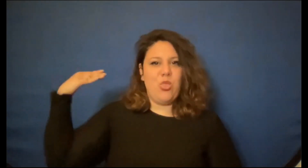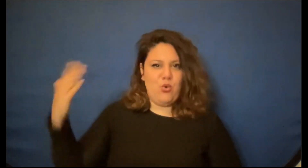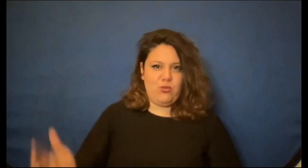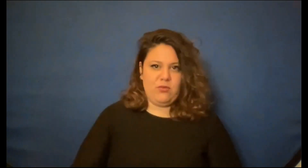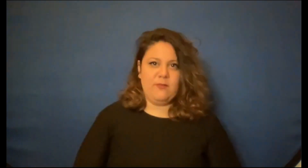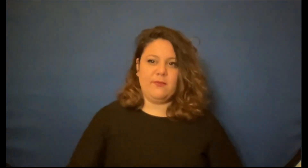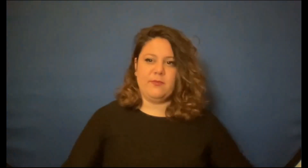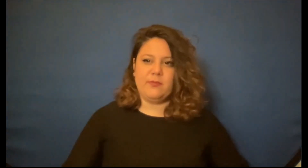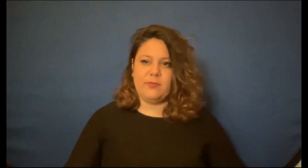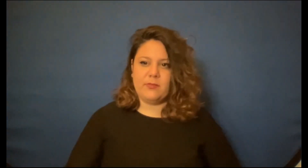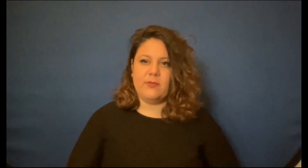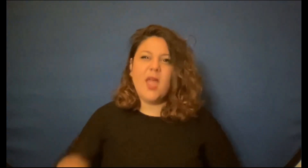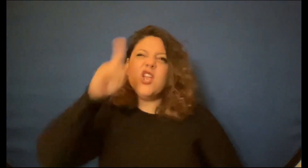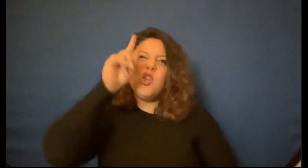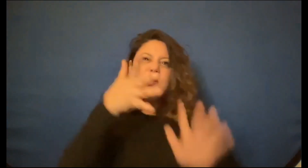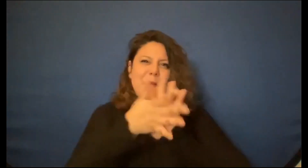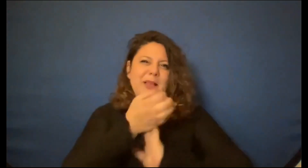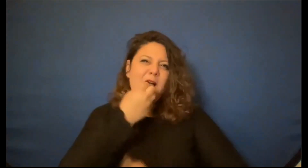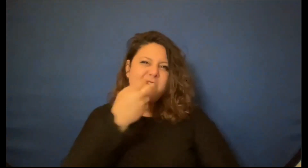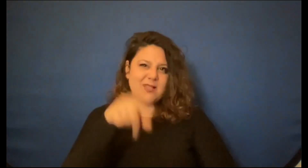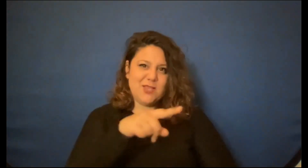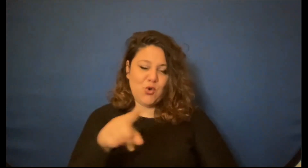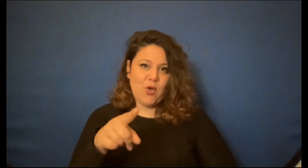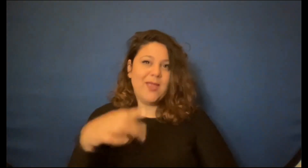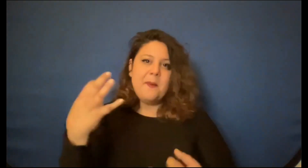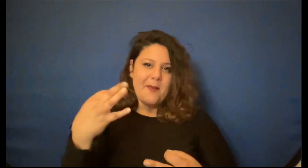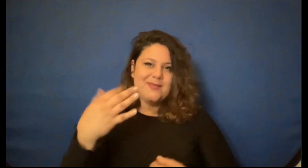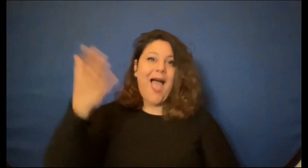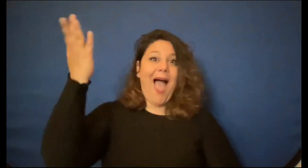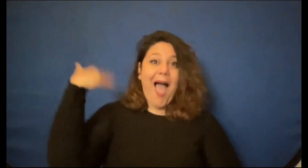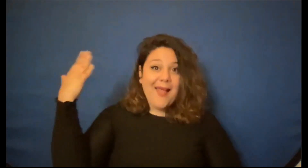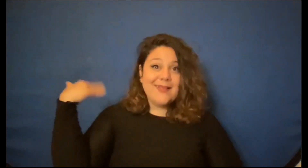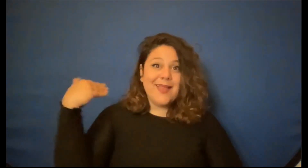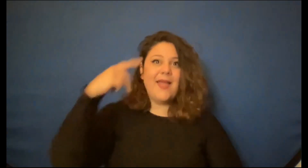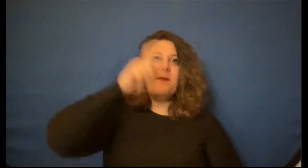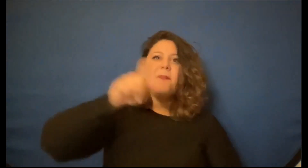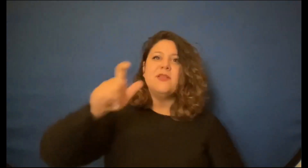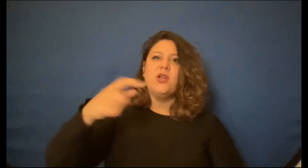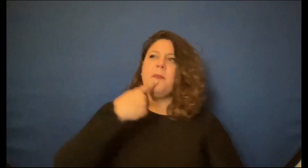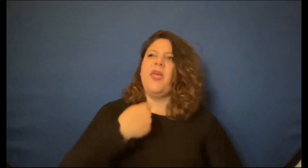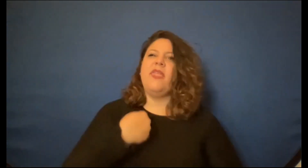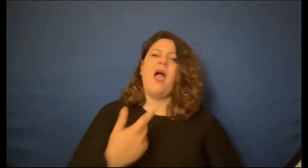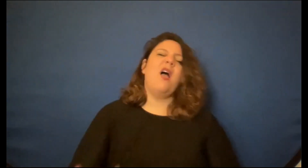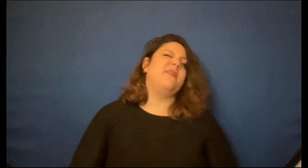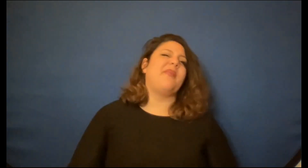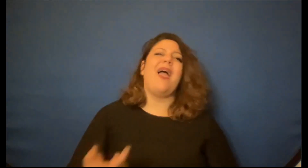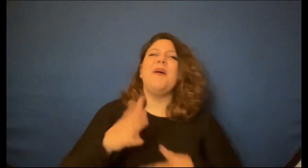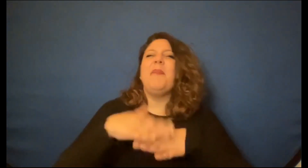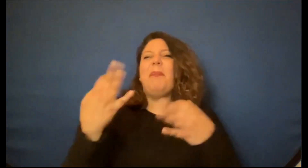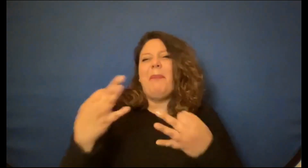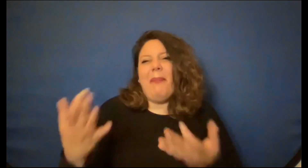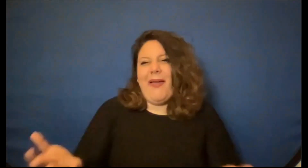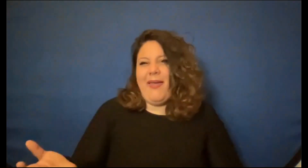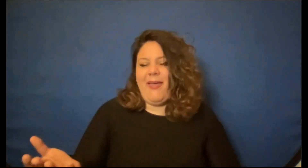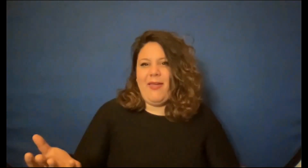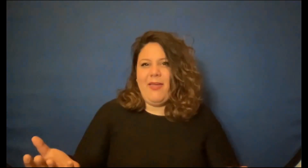a ver, no sé si me he explicado. La cosa que antes, ¿vale? La gente me decía que no merecía la pena, que no valía